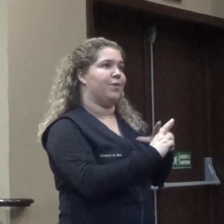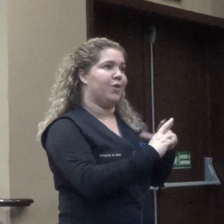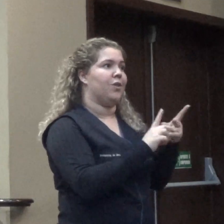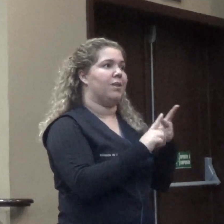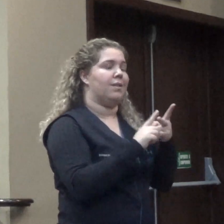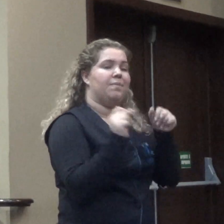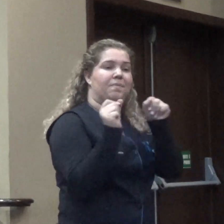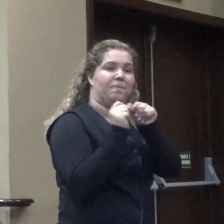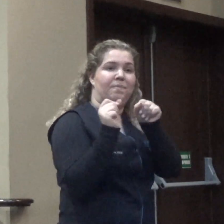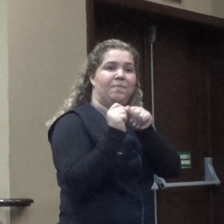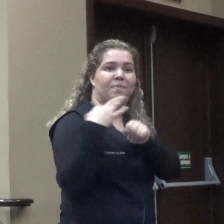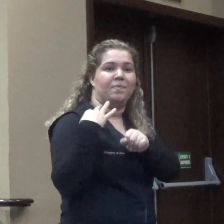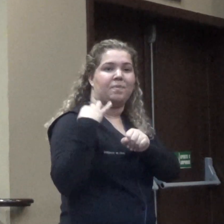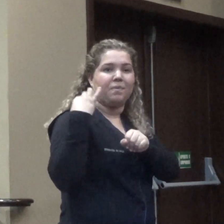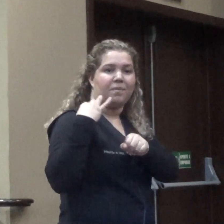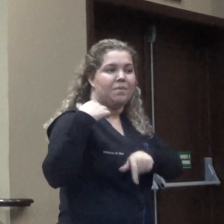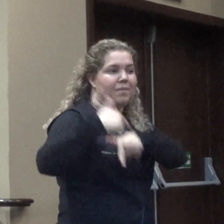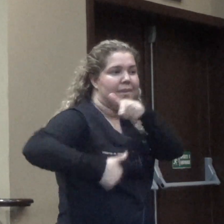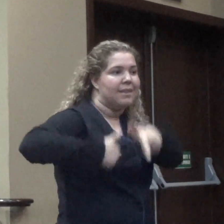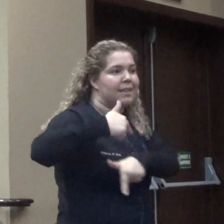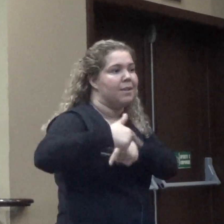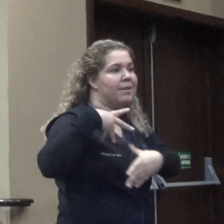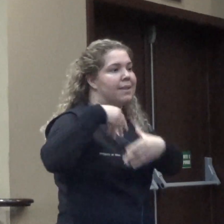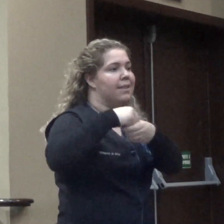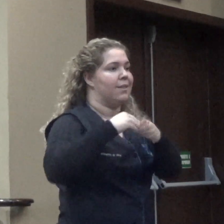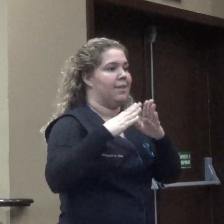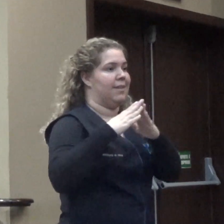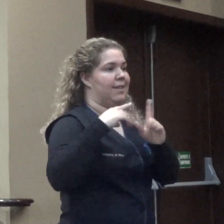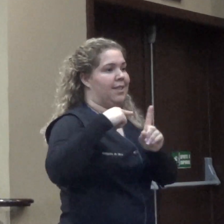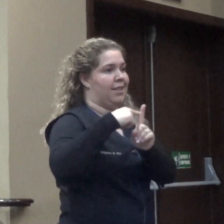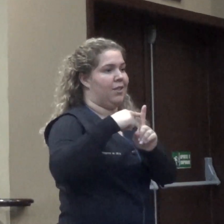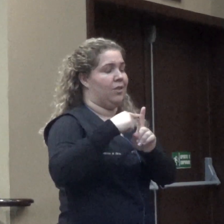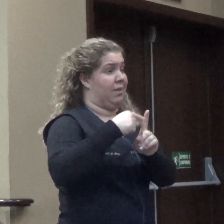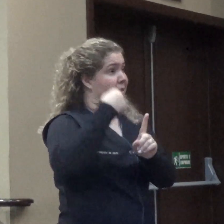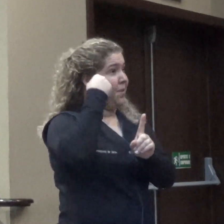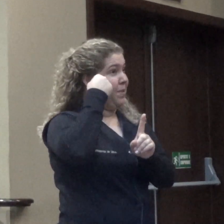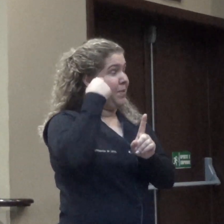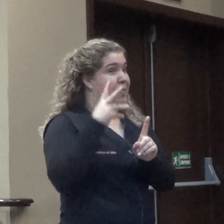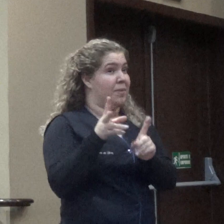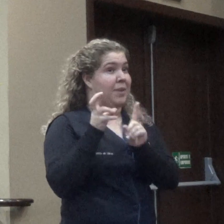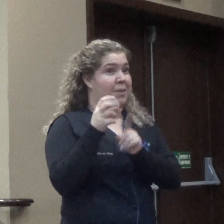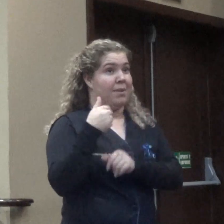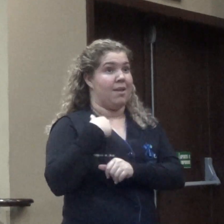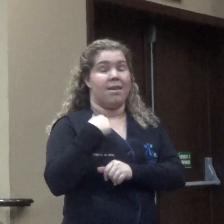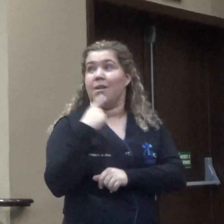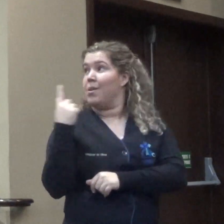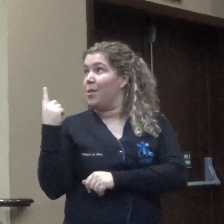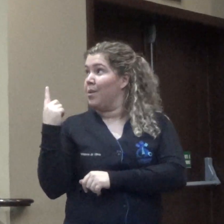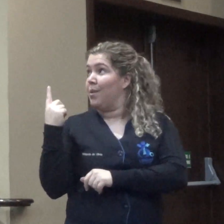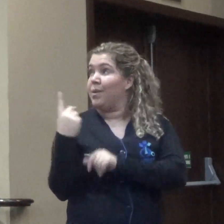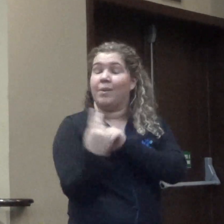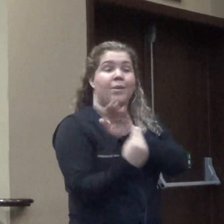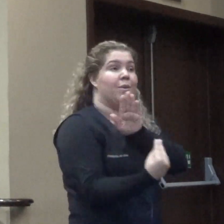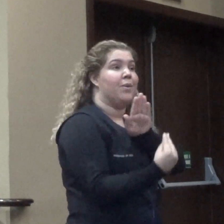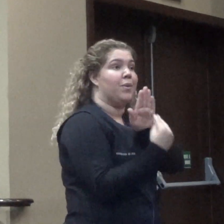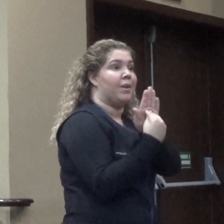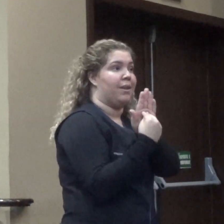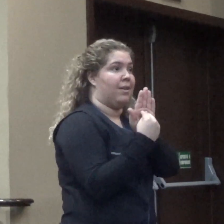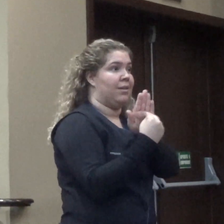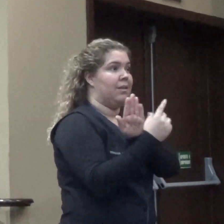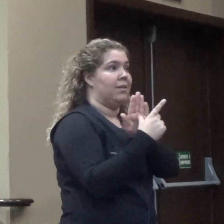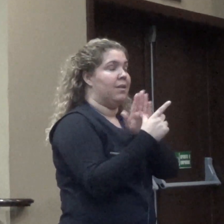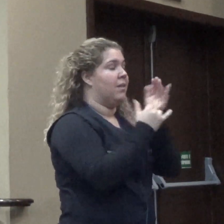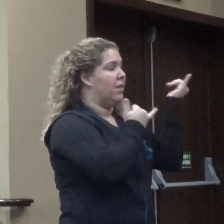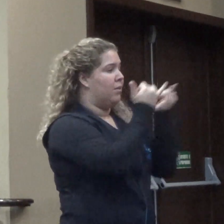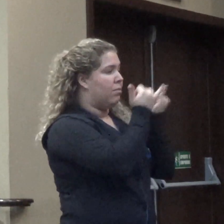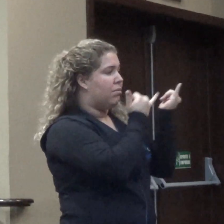faziam trabalho voluntário para as suas igrejas. E se vocês olharem o que eu marquei ali, esse conjunto de